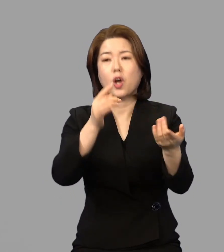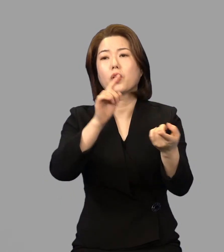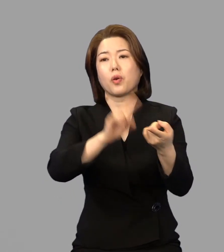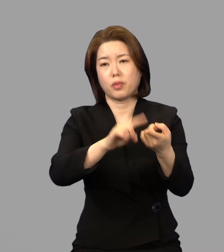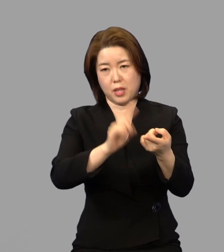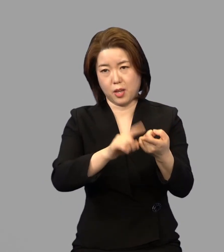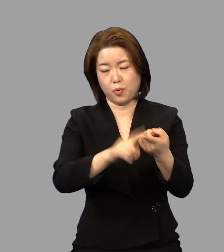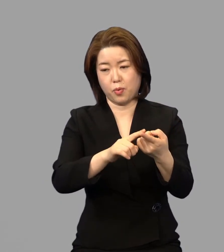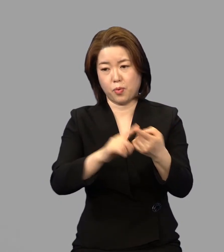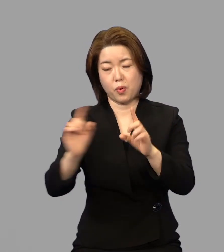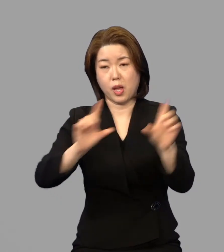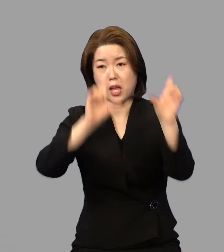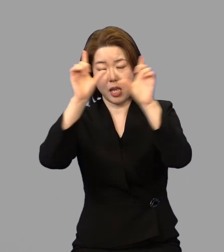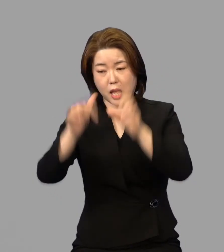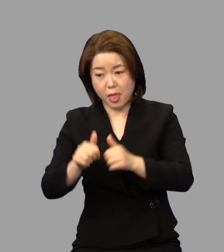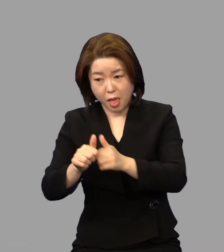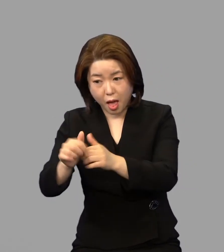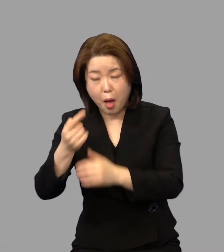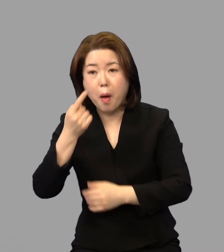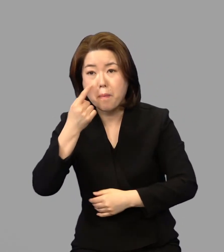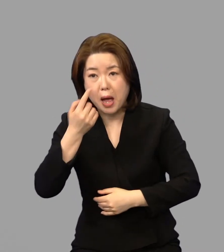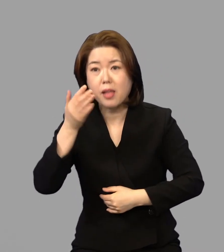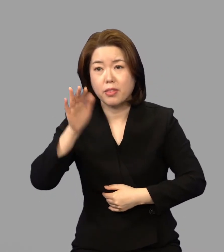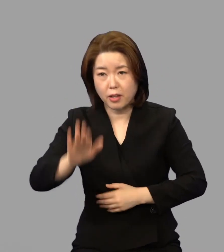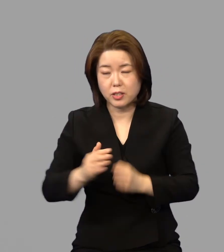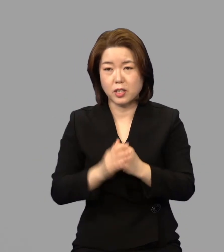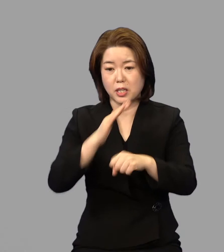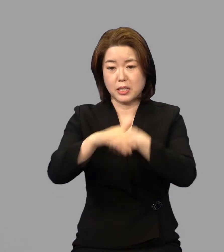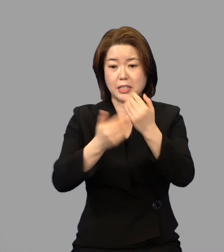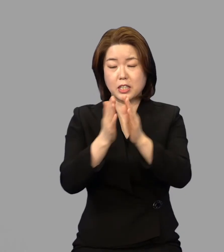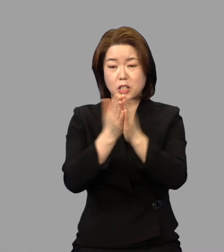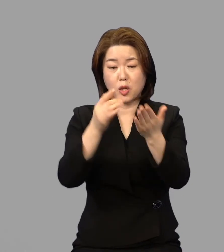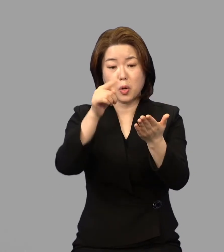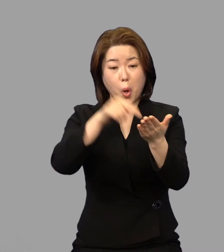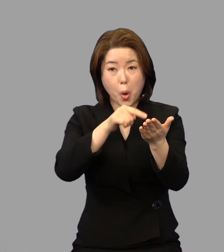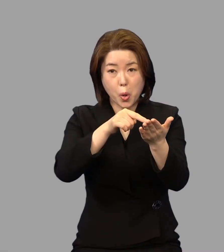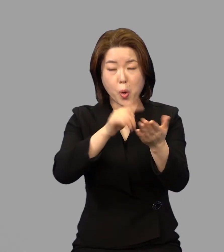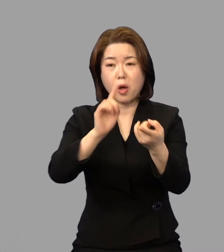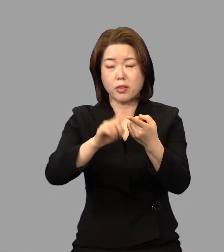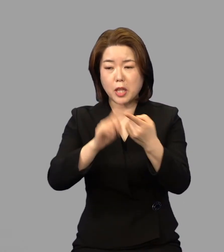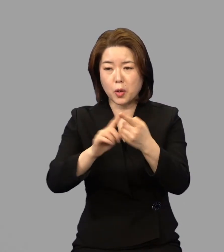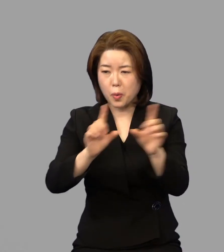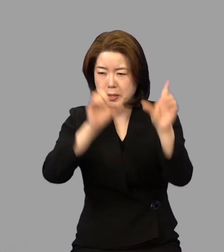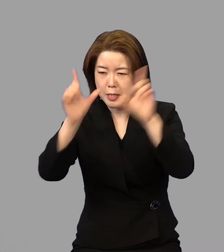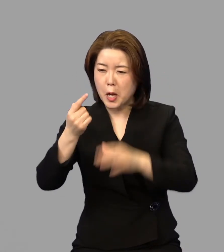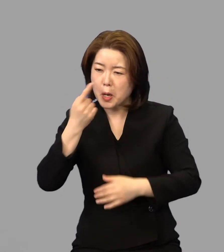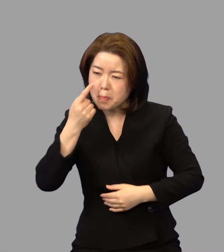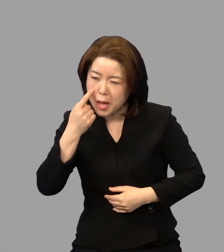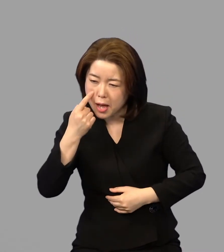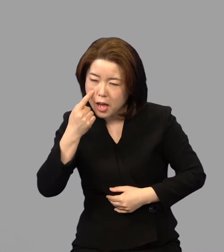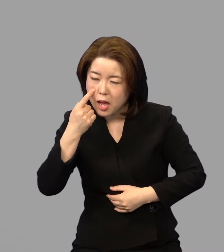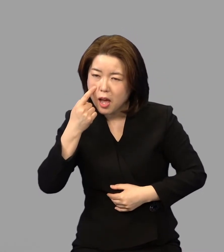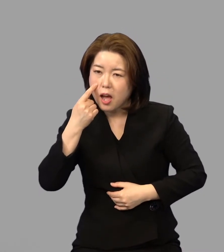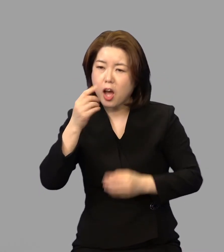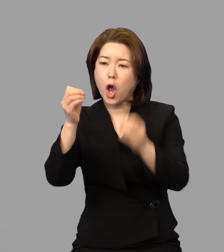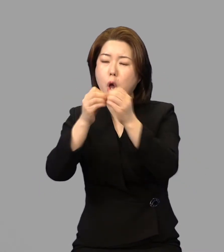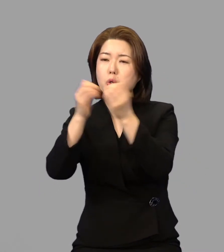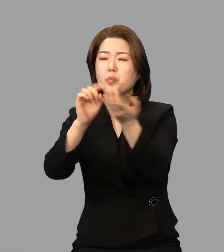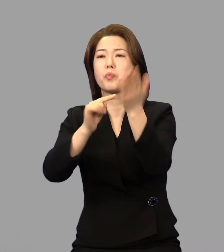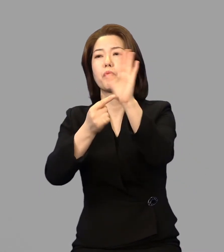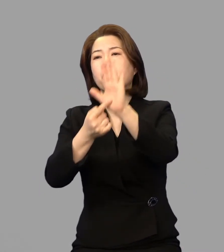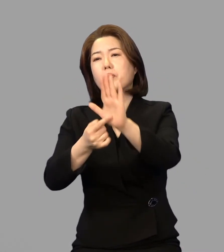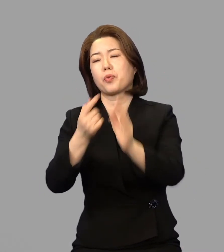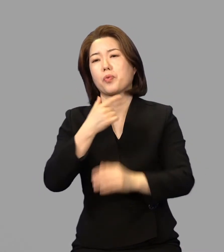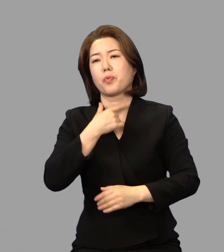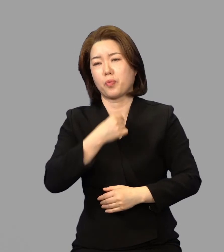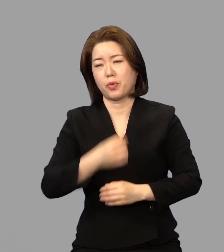대로 살아봤더니, 성경 말씀대로 살아보려고 했더니 이렇게 표현을 해야죠. 제가 원하는